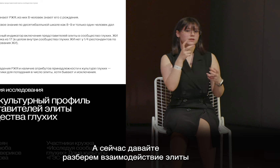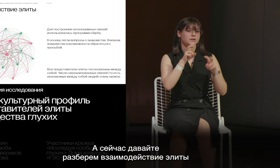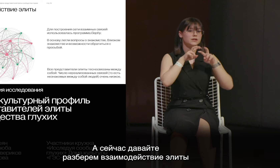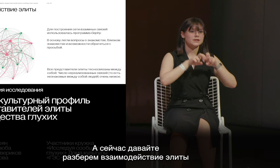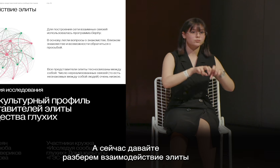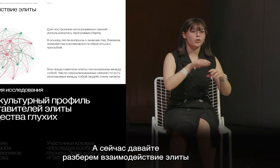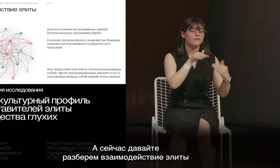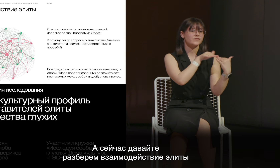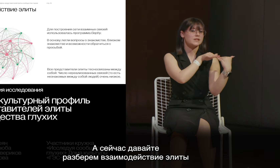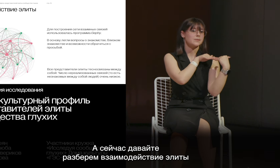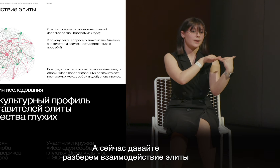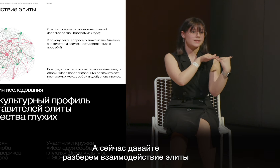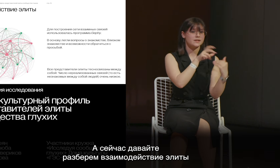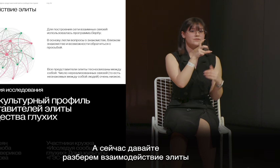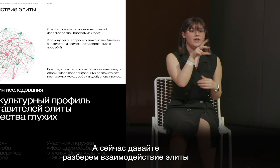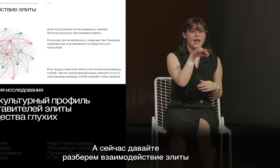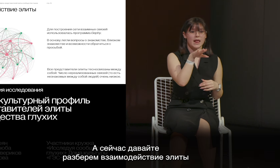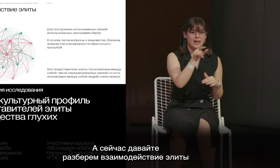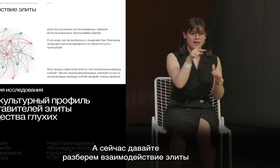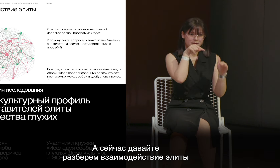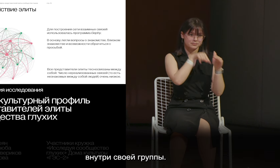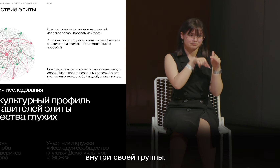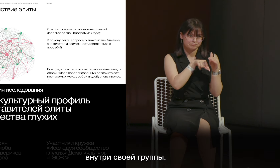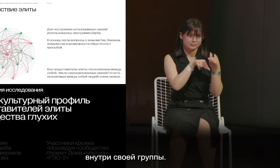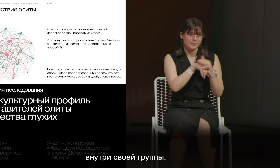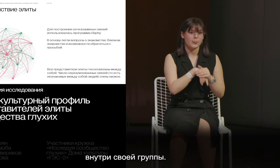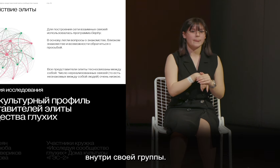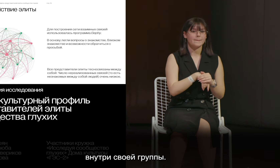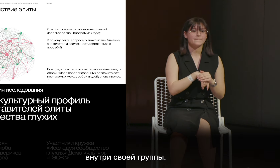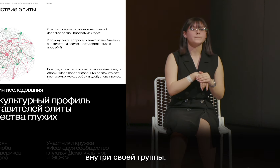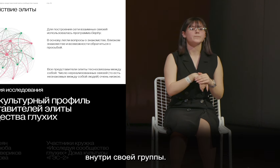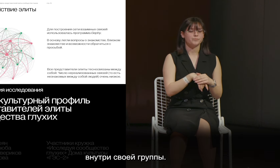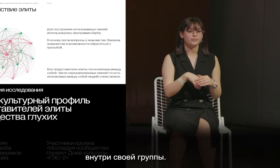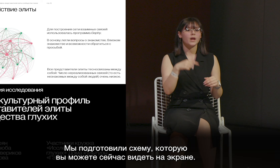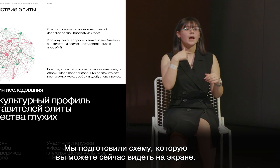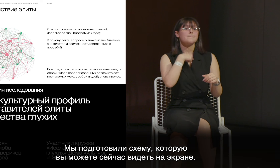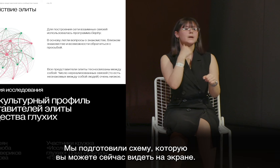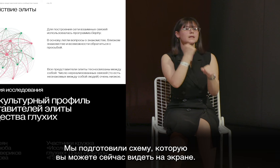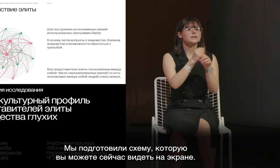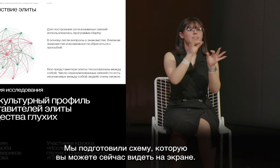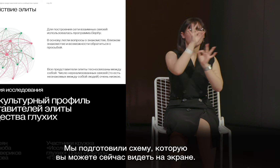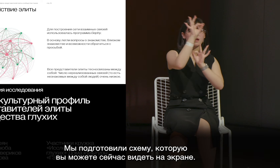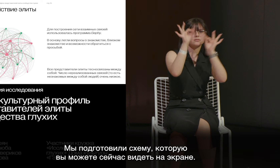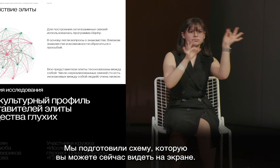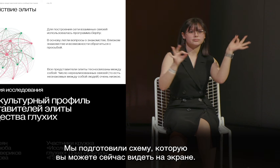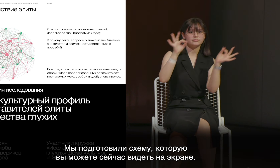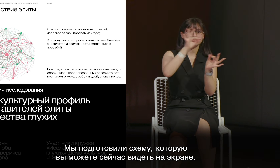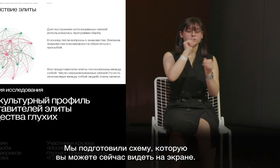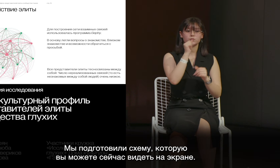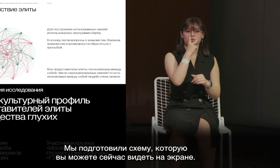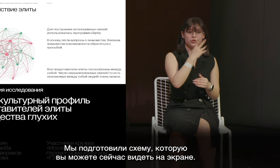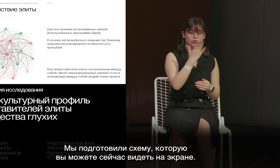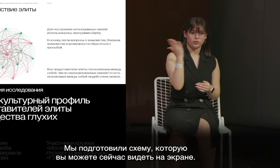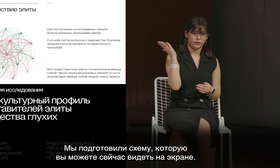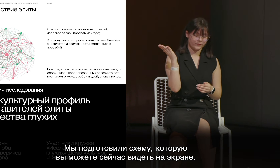А сейчас давайте разберем взаимосвязи внутри элиты. Мы подготовили схему,